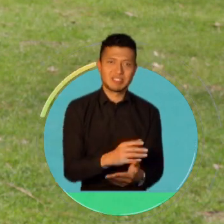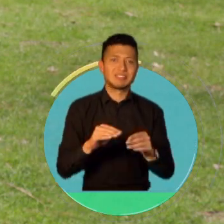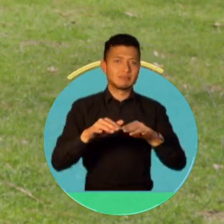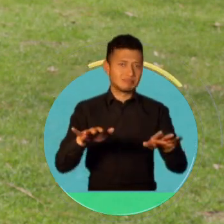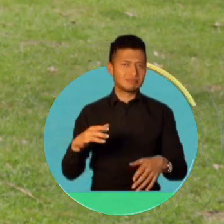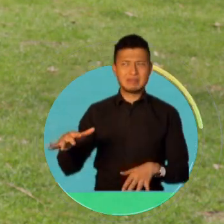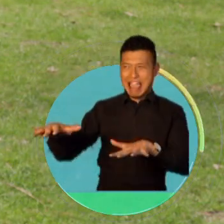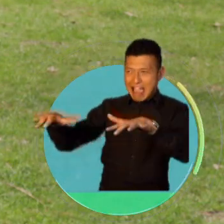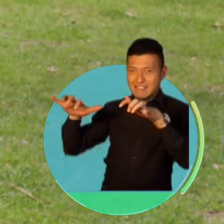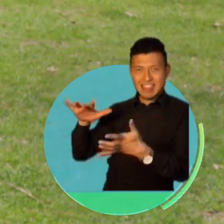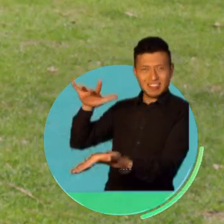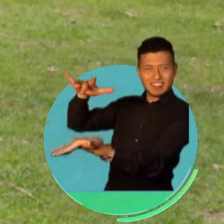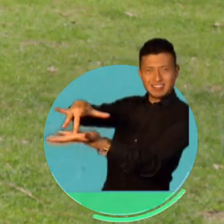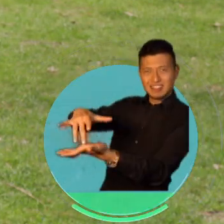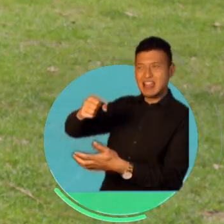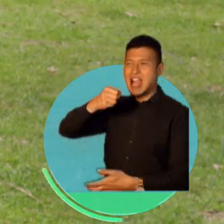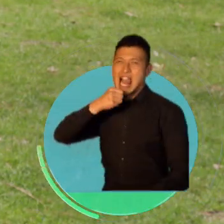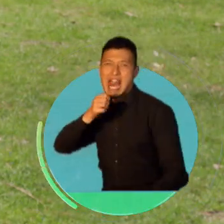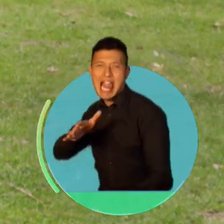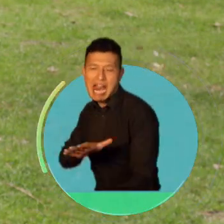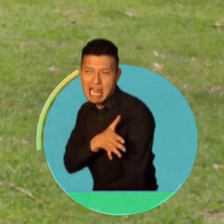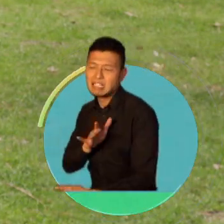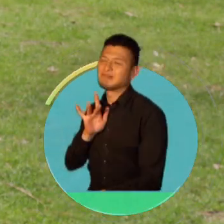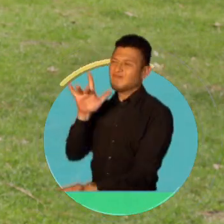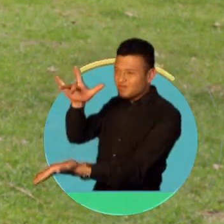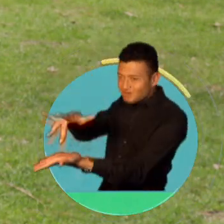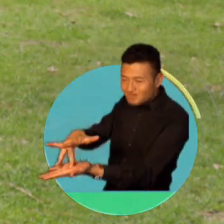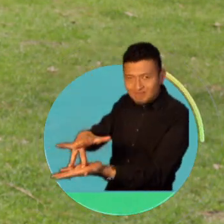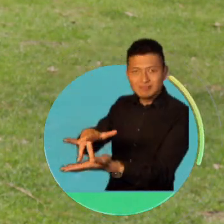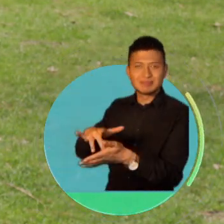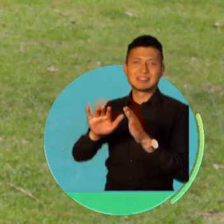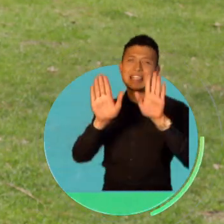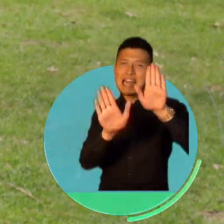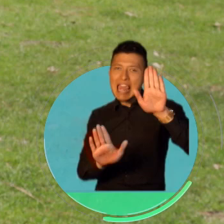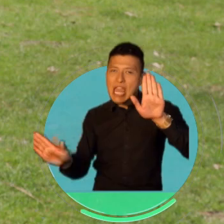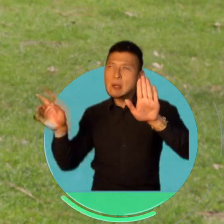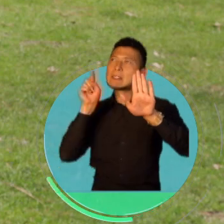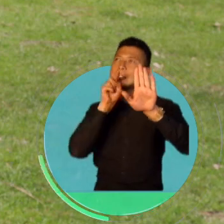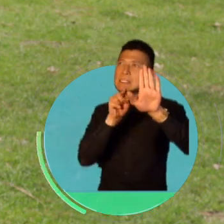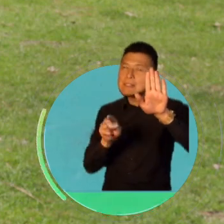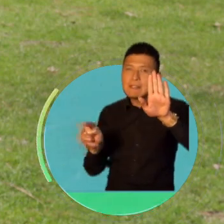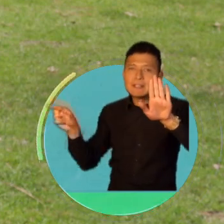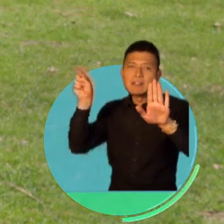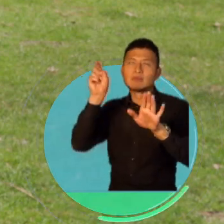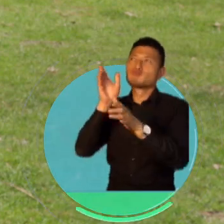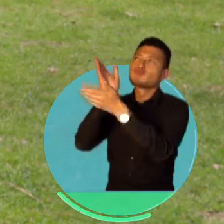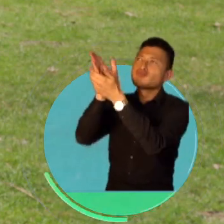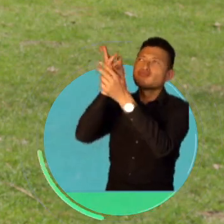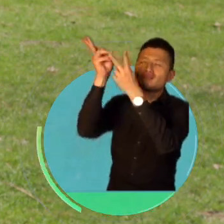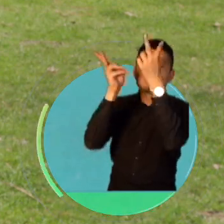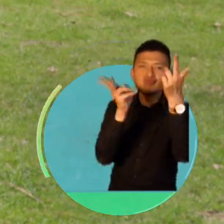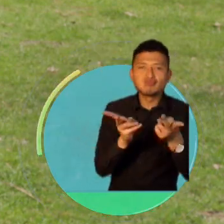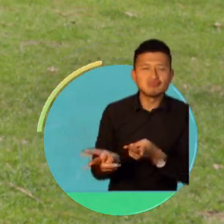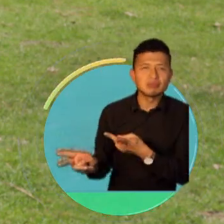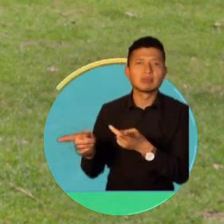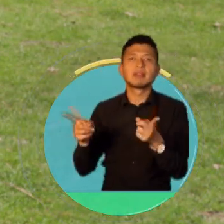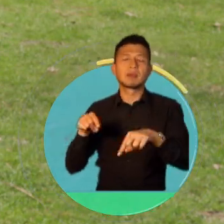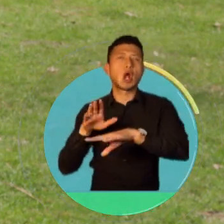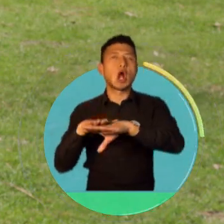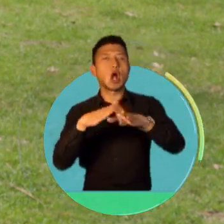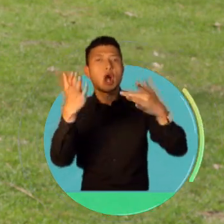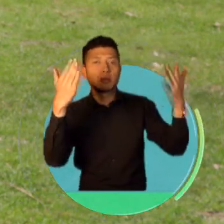vamos a estar presentes en los más grandes eventos con los conciertos con los artistas en las regiones vamos a estar en las regiones